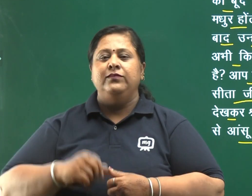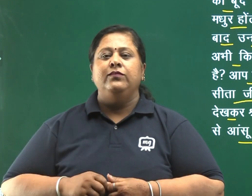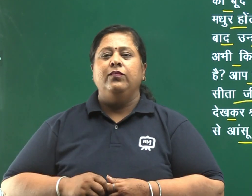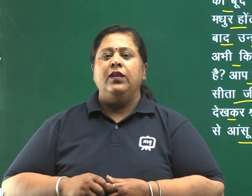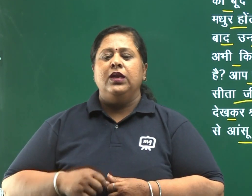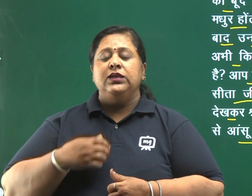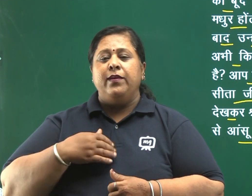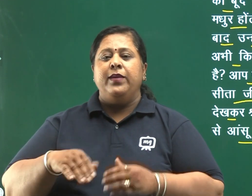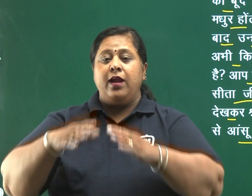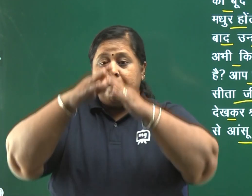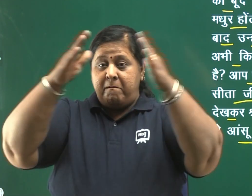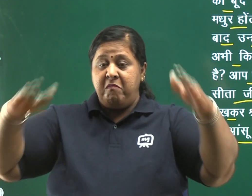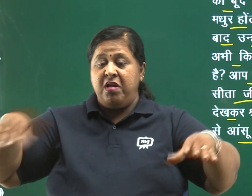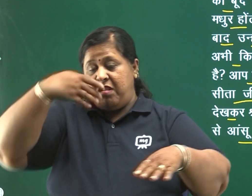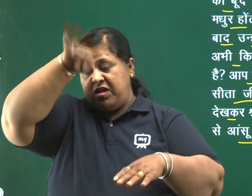जब अपने महल से